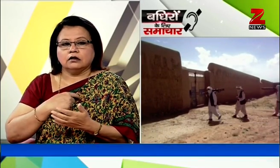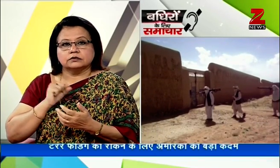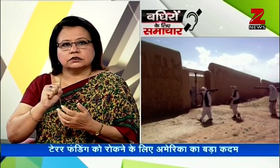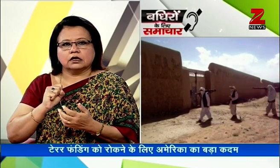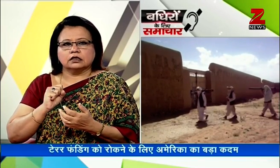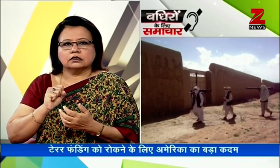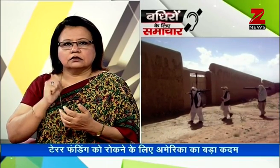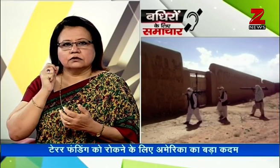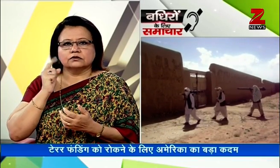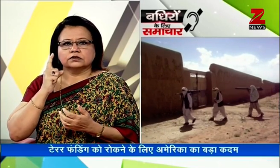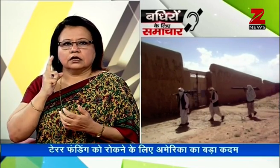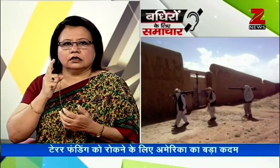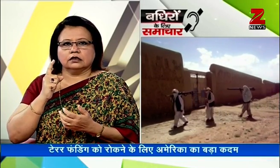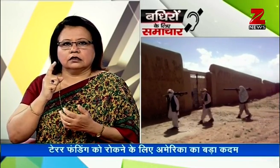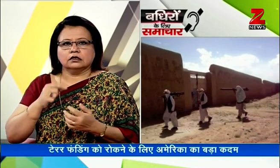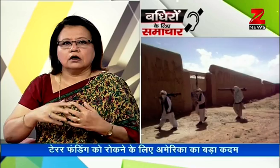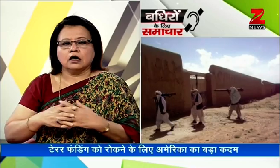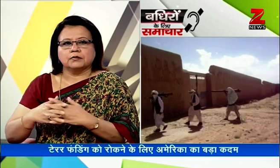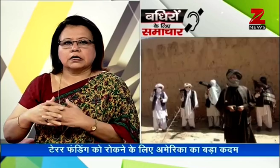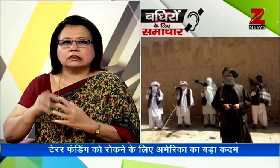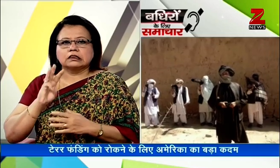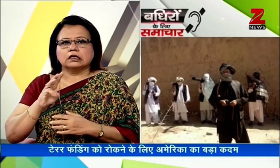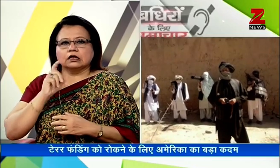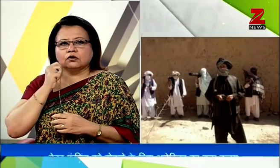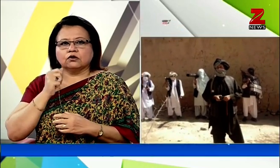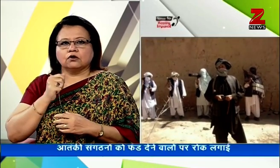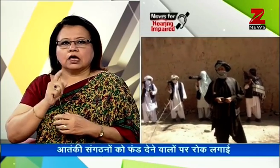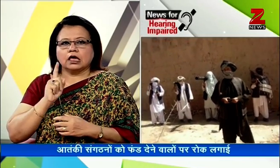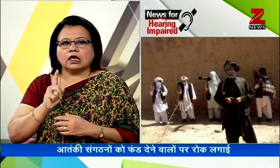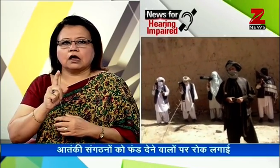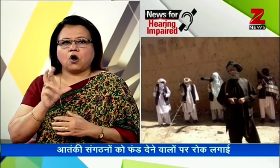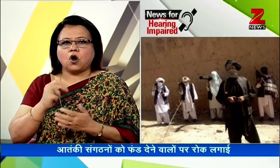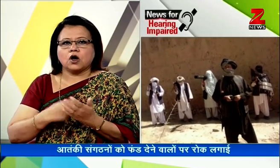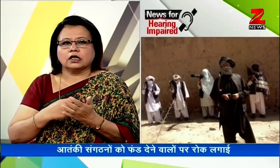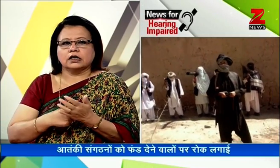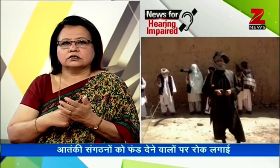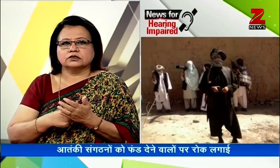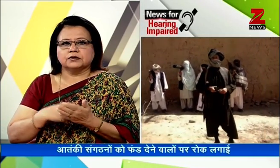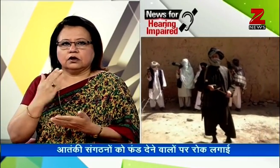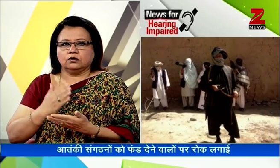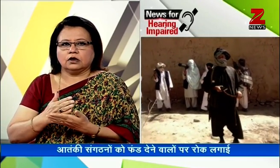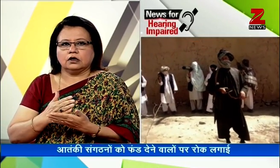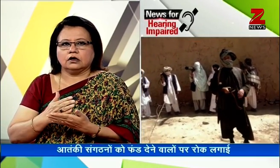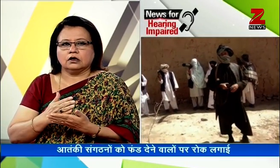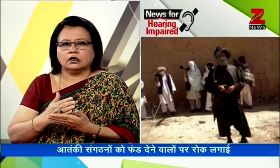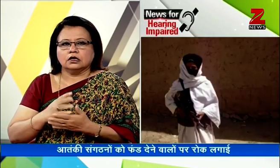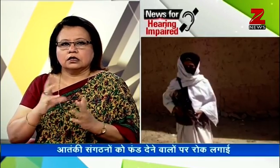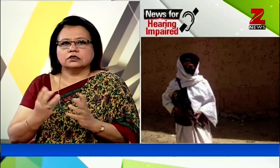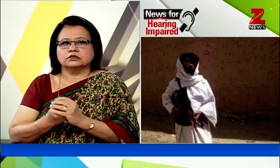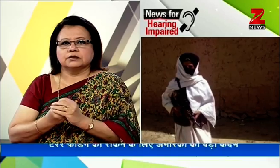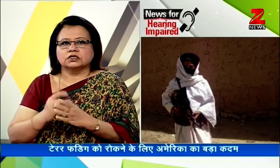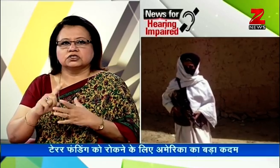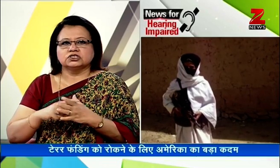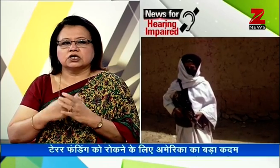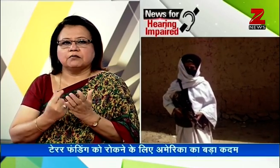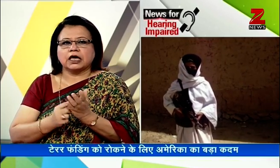से हम सख्ती से निपटेंगे। अमेरिका ने 3 लोगों और 1 संस्था पर रोक लगाई है। ये